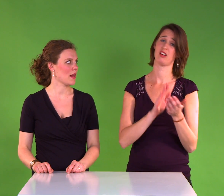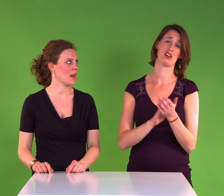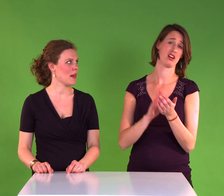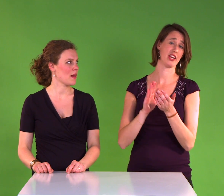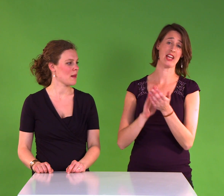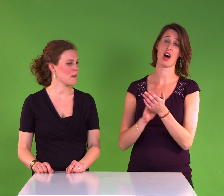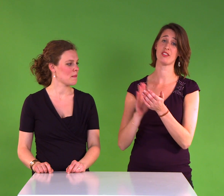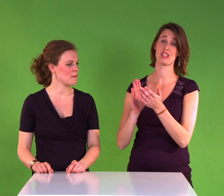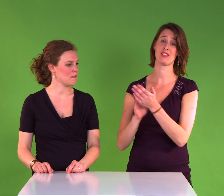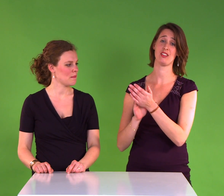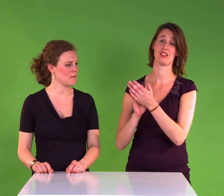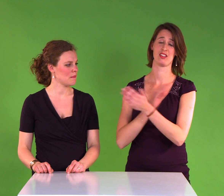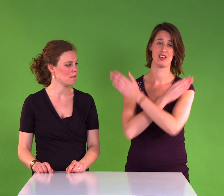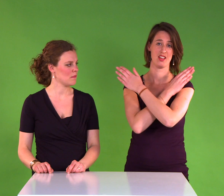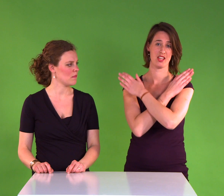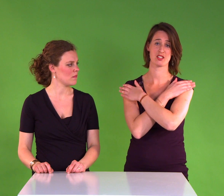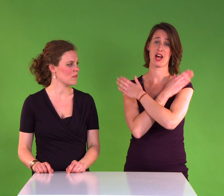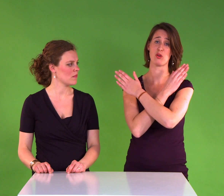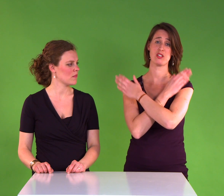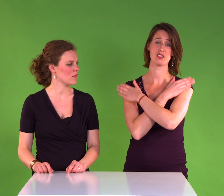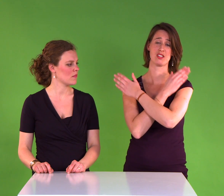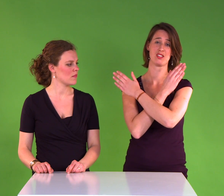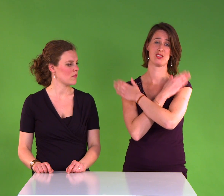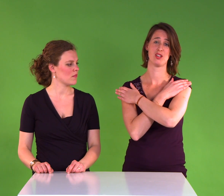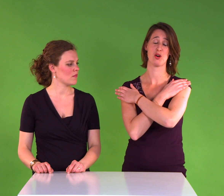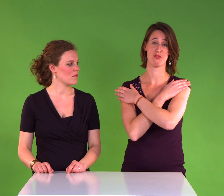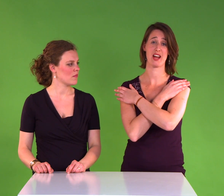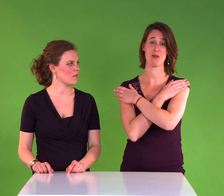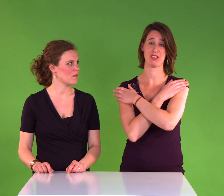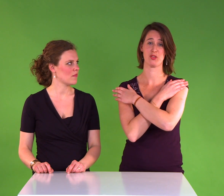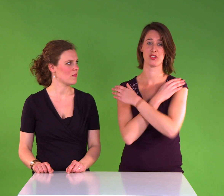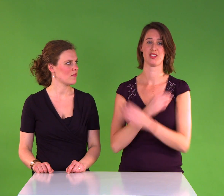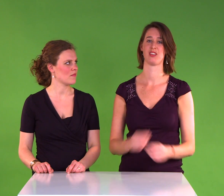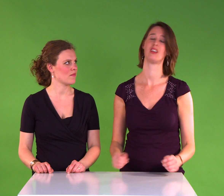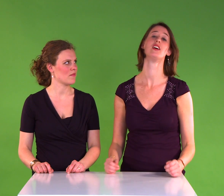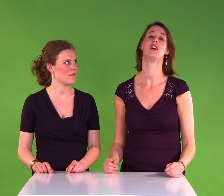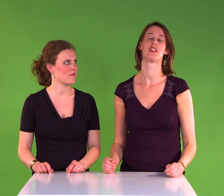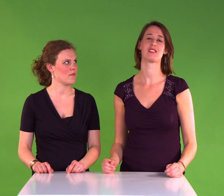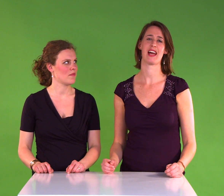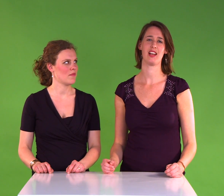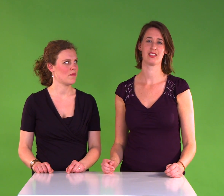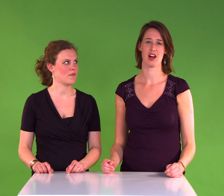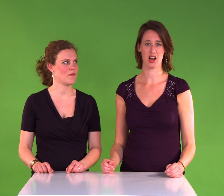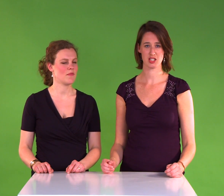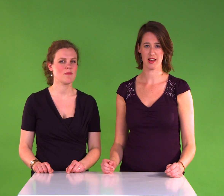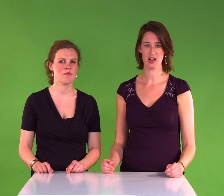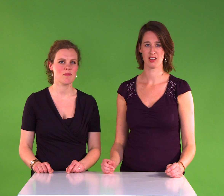kan in je handen zitten, in je schouders of waar je naar bent. Dit is eigenlijk de hartslag